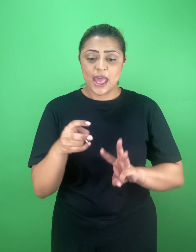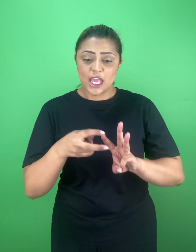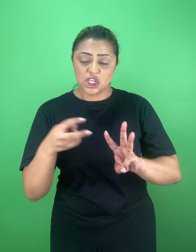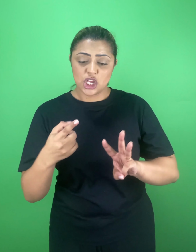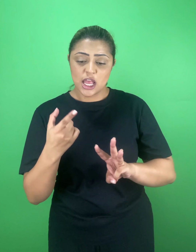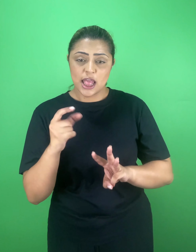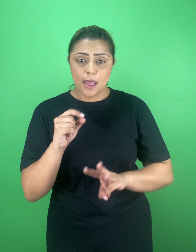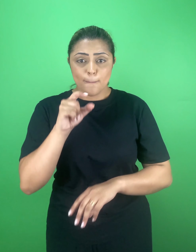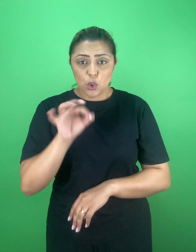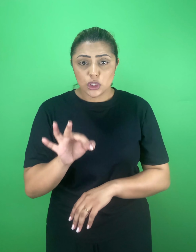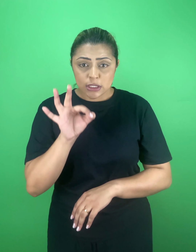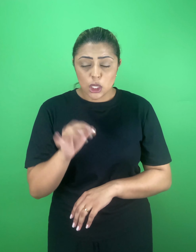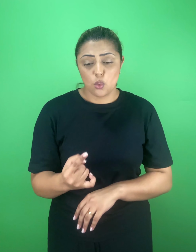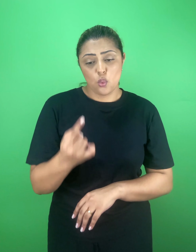% 10%